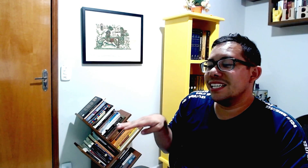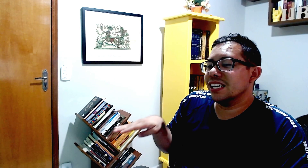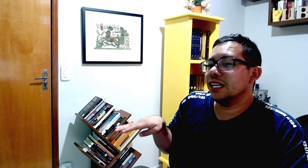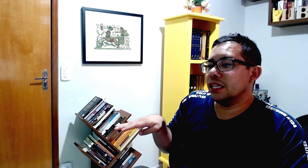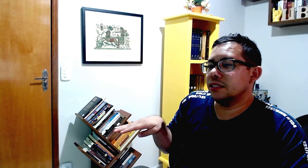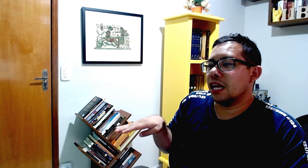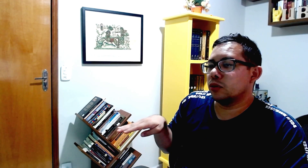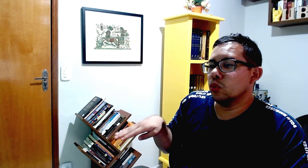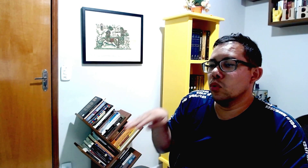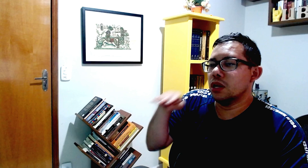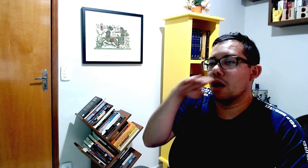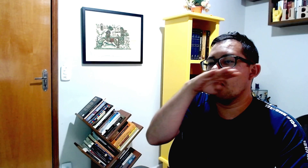baixa estatura, ó.